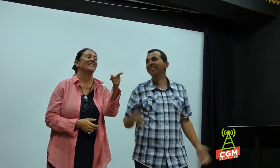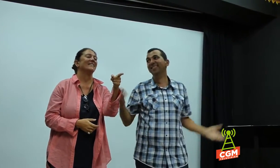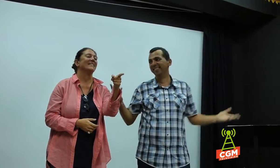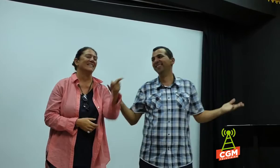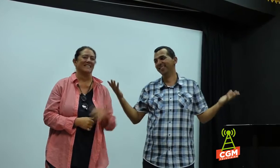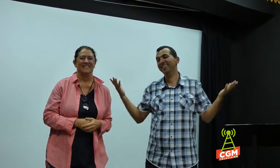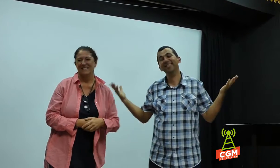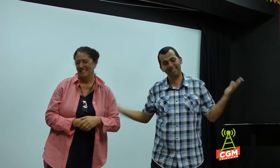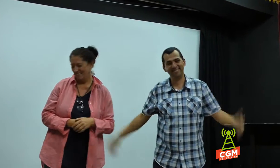bonito.